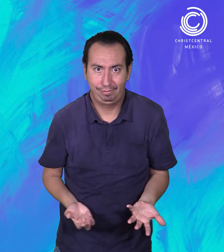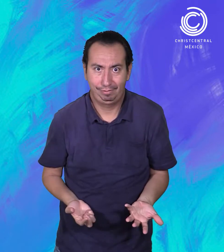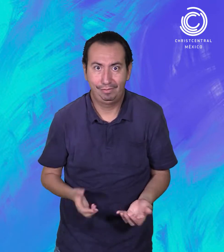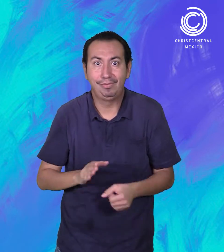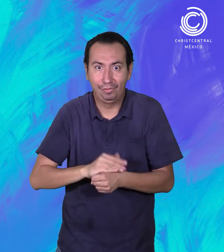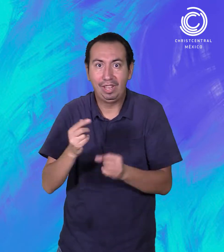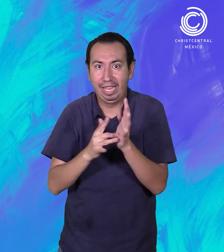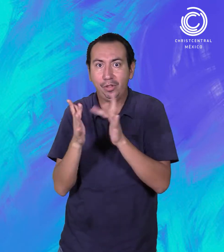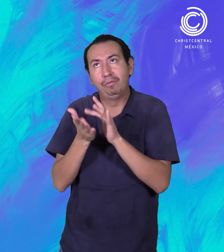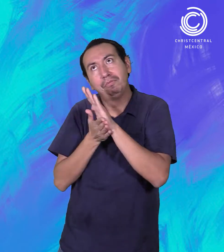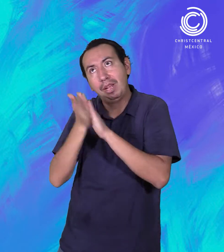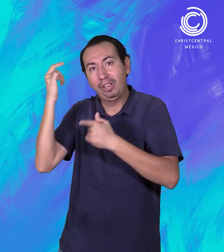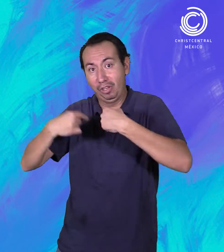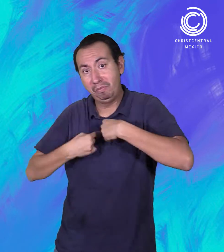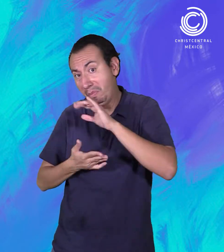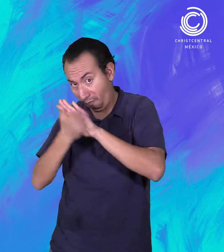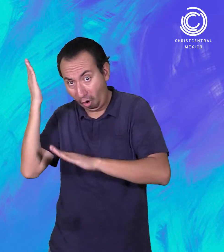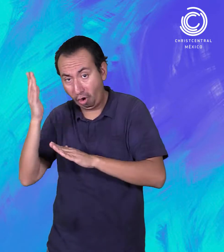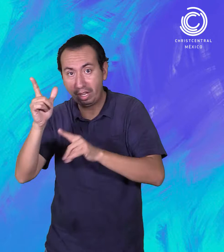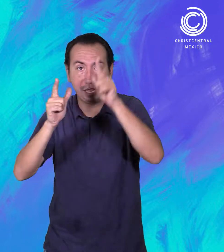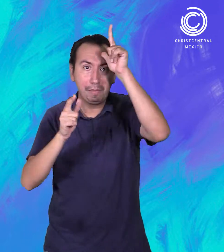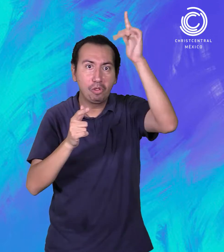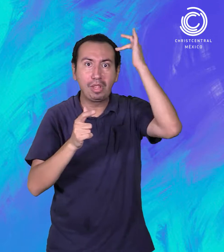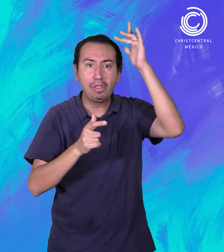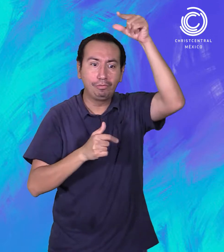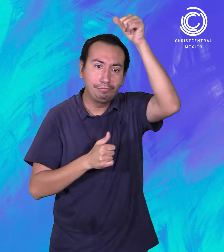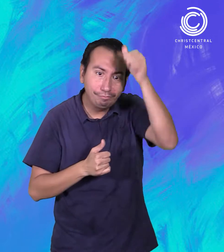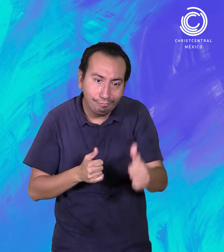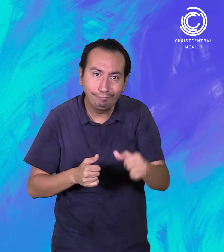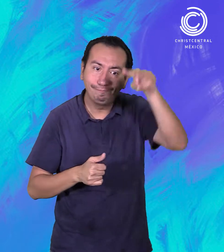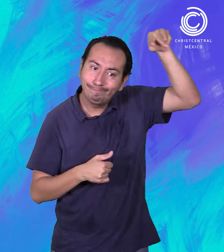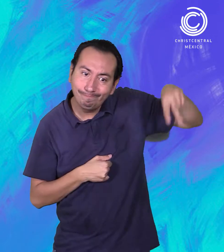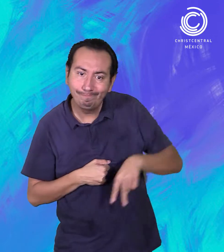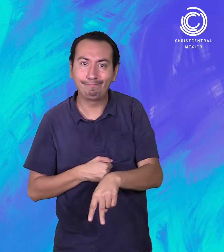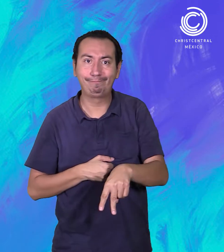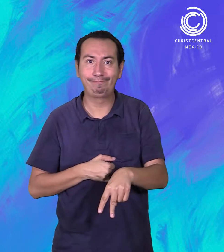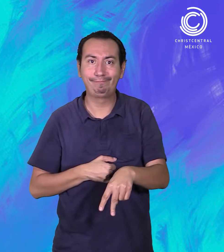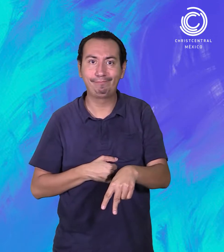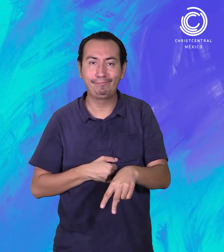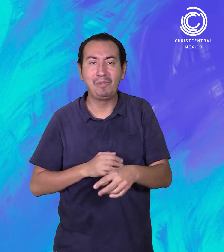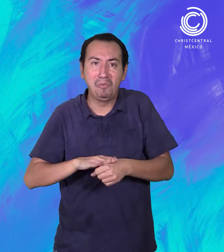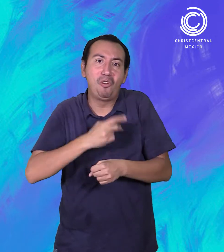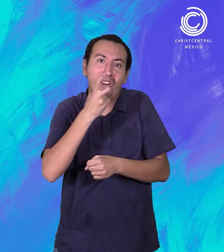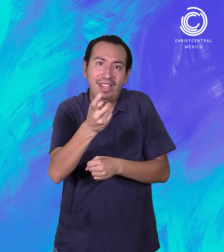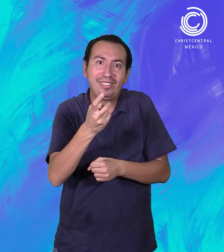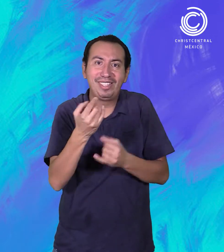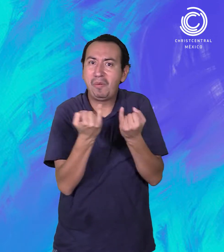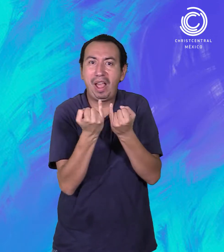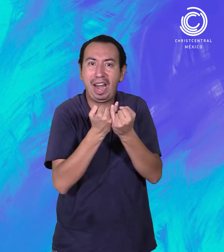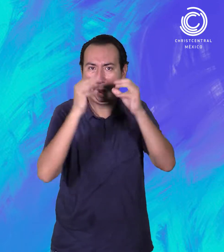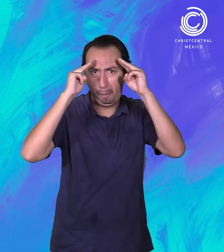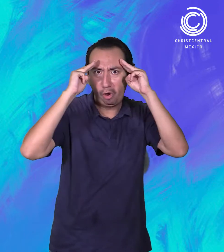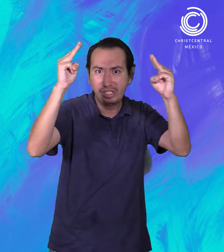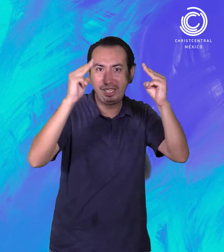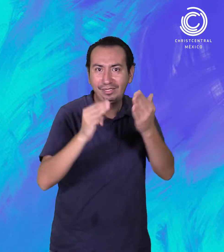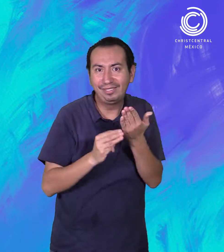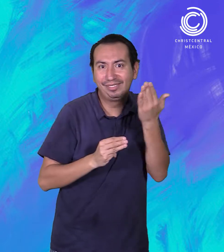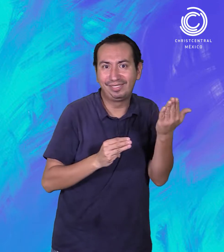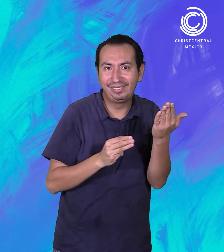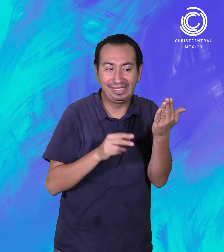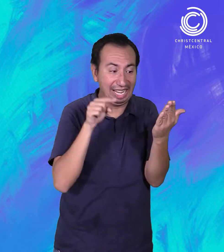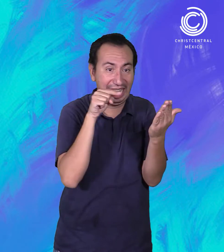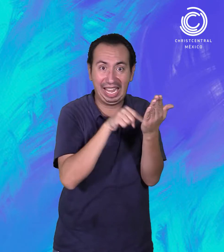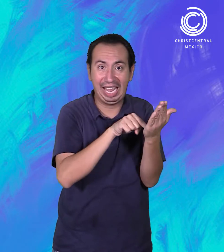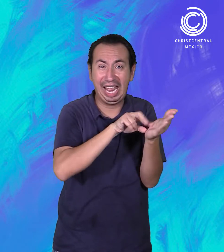es lo que alcanzaba, digamos, de alguna manera a visualizar Moisés y que